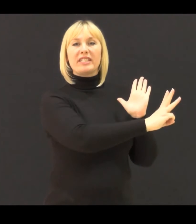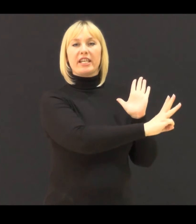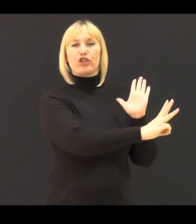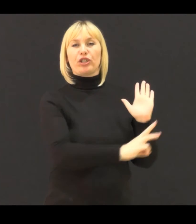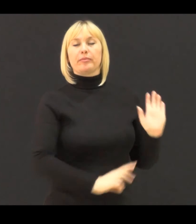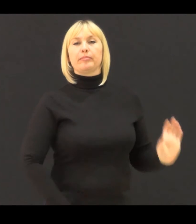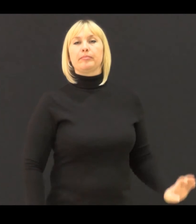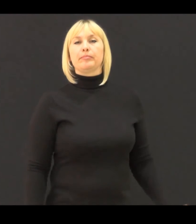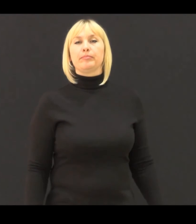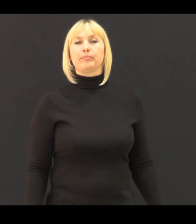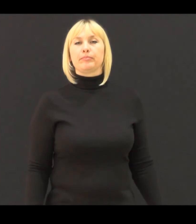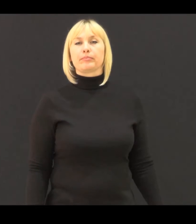Optzeci.